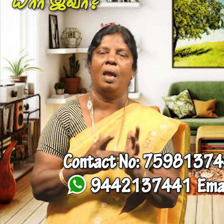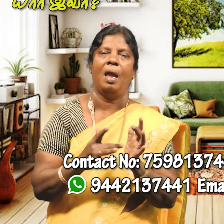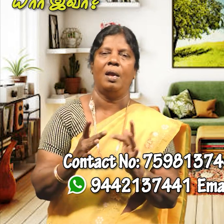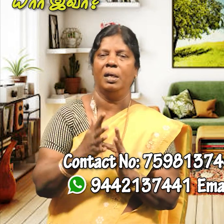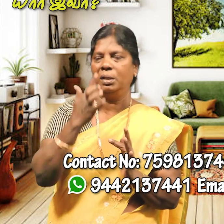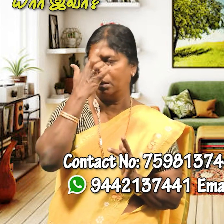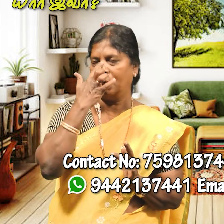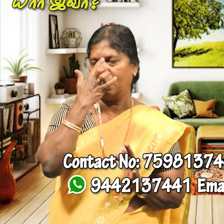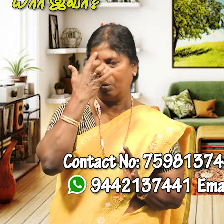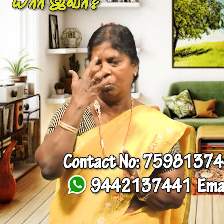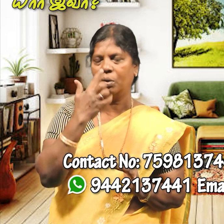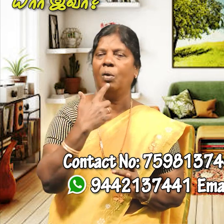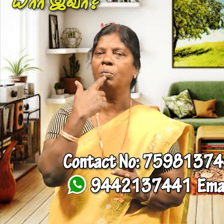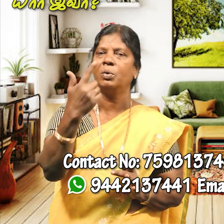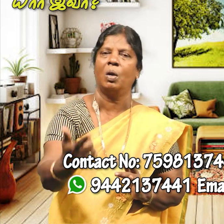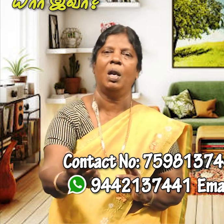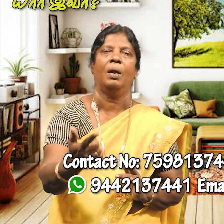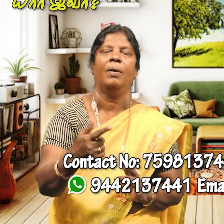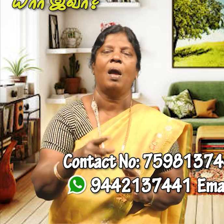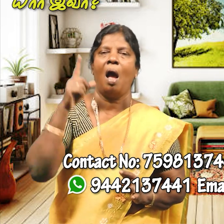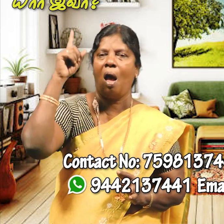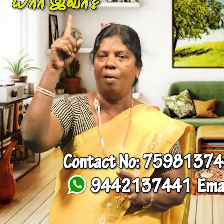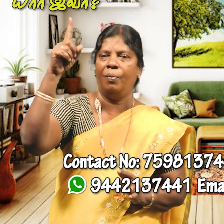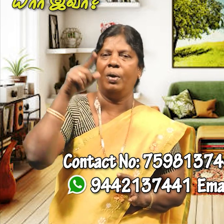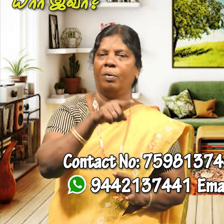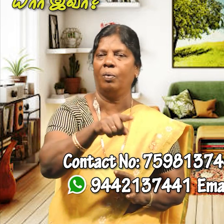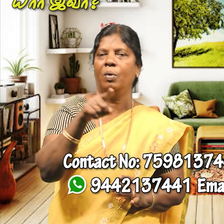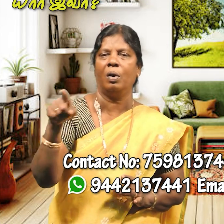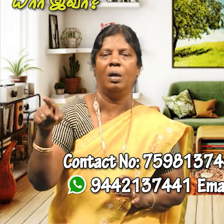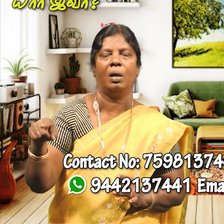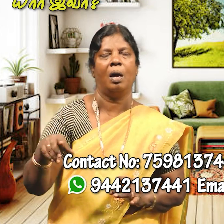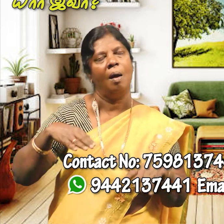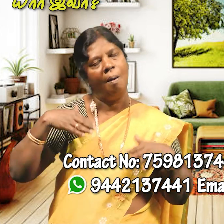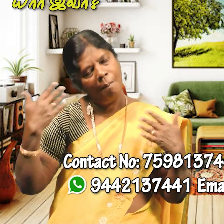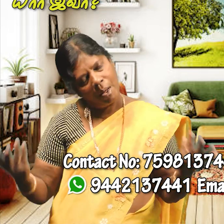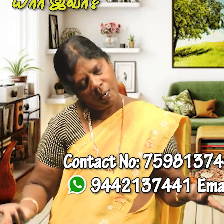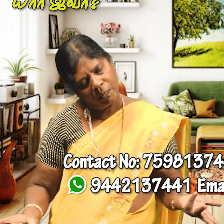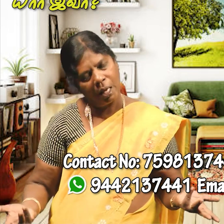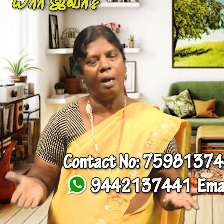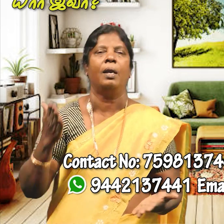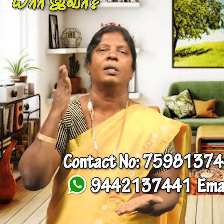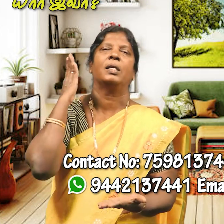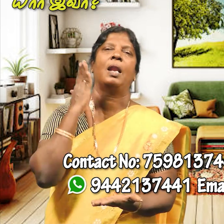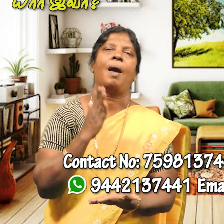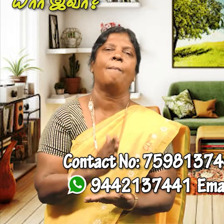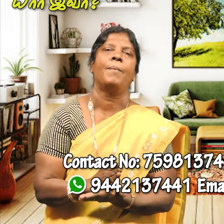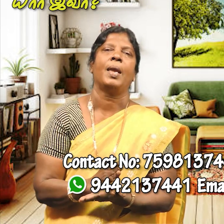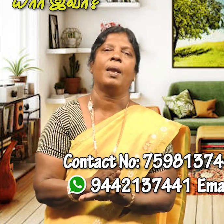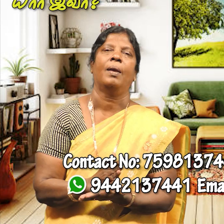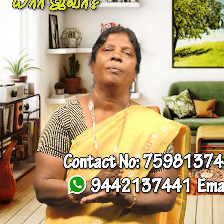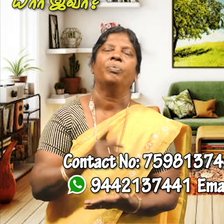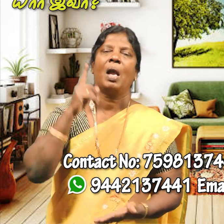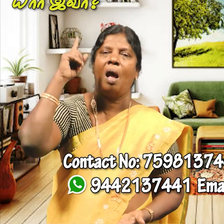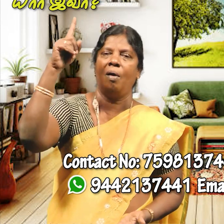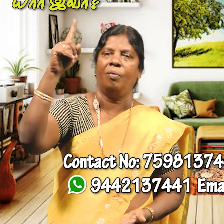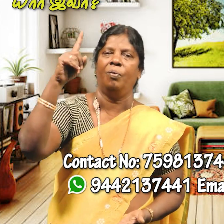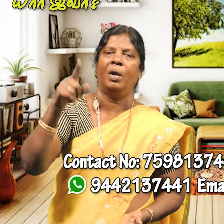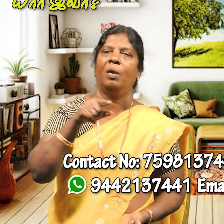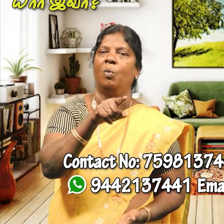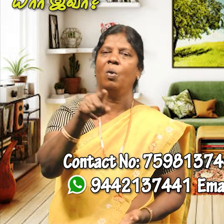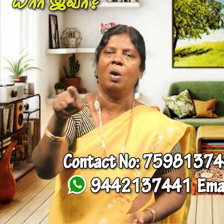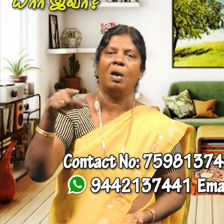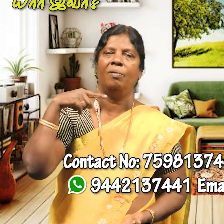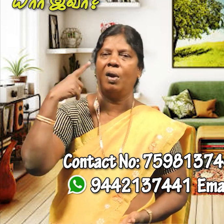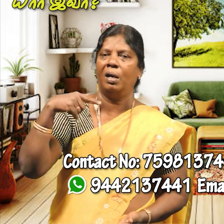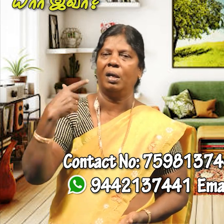தவறுகளை இயேசு கிறிஸ்துவிடம் சொல்லி அவர் உங்களுக்காக மரித்தார் என்று நம்பி